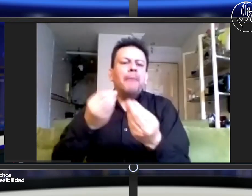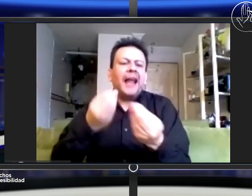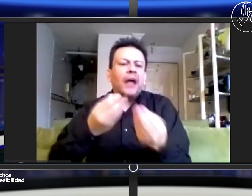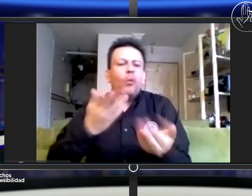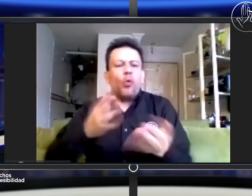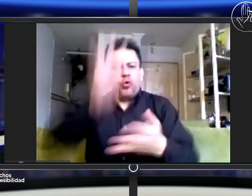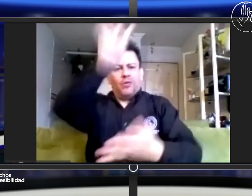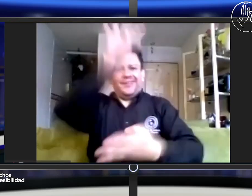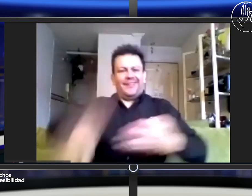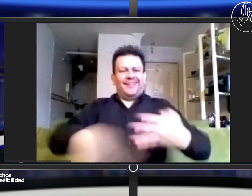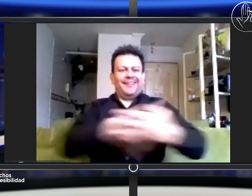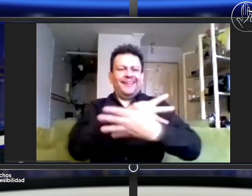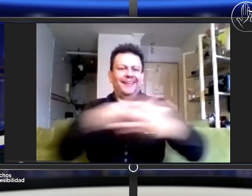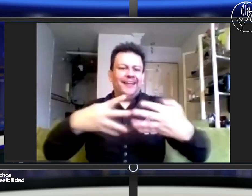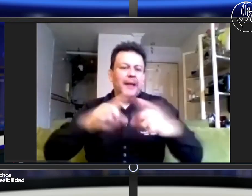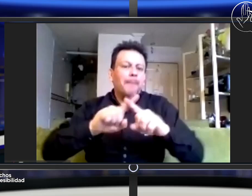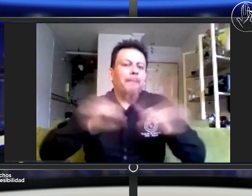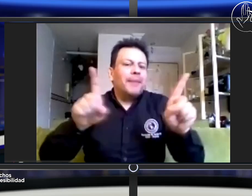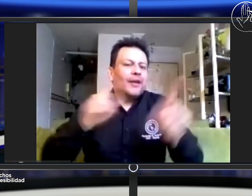pedí